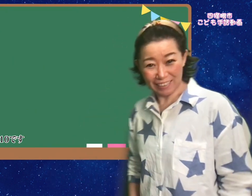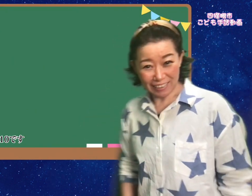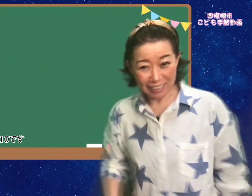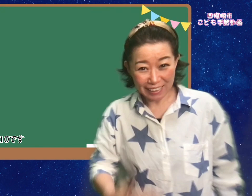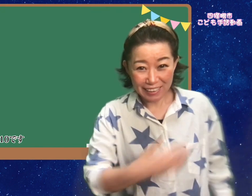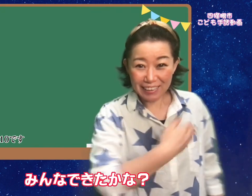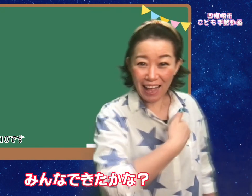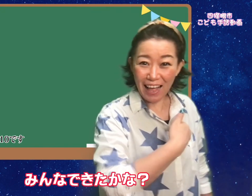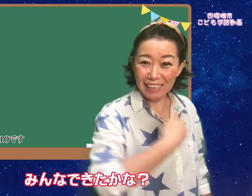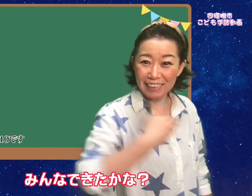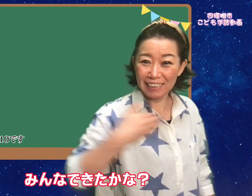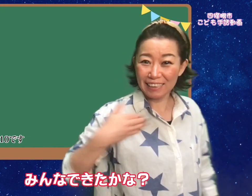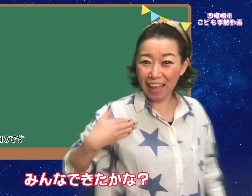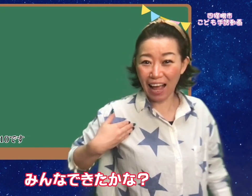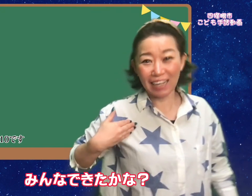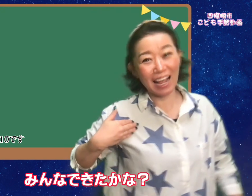みんなできたかな？